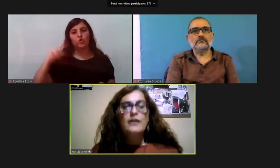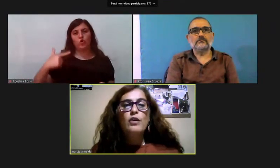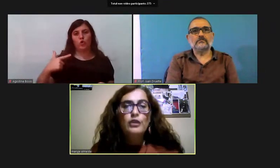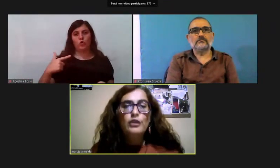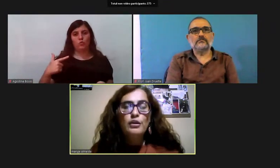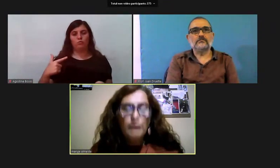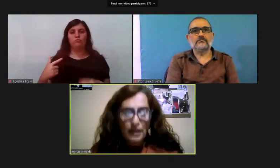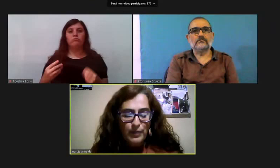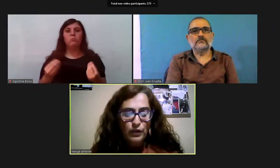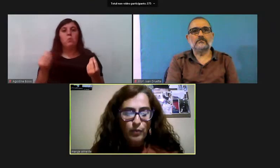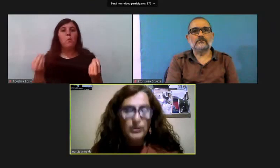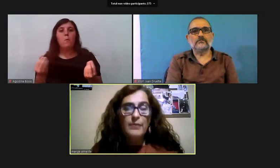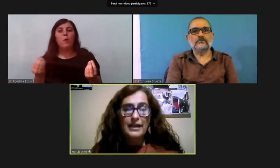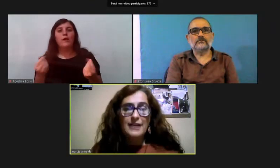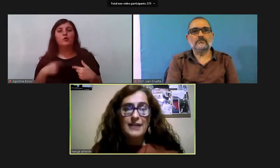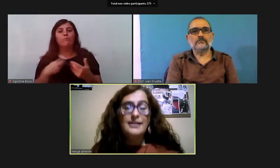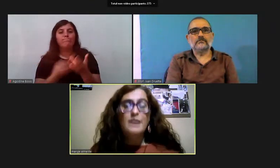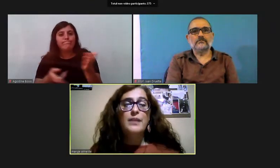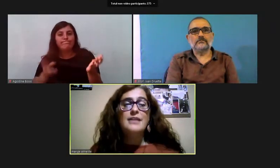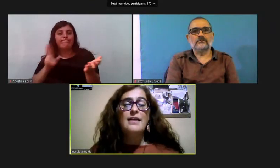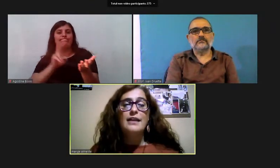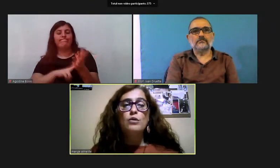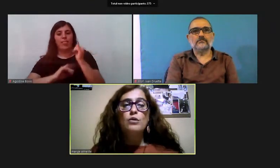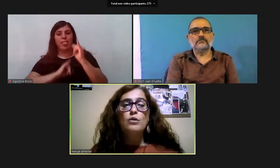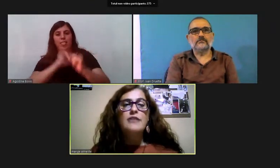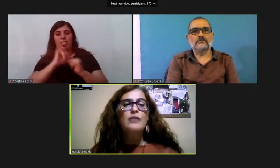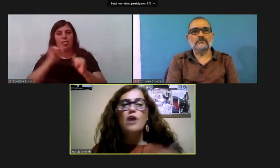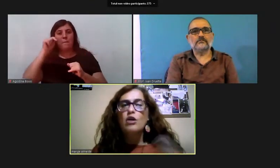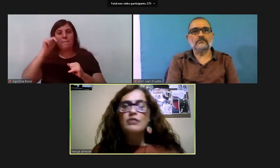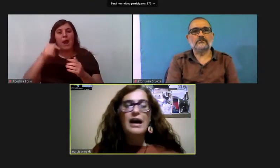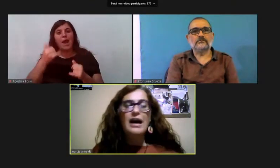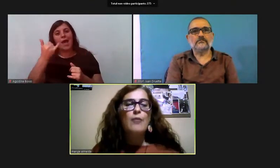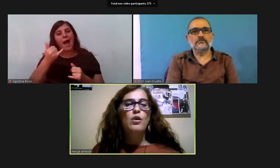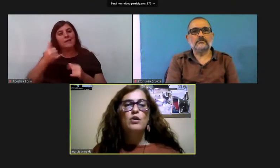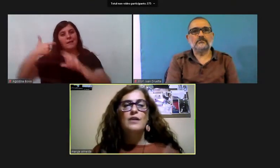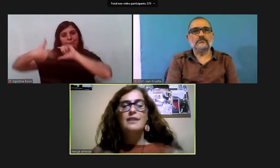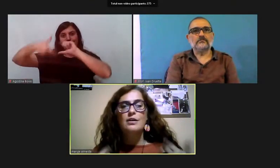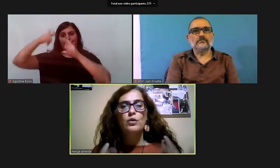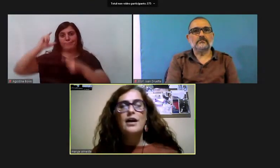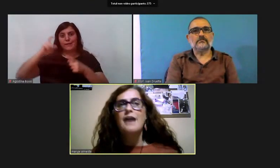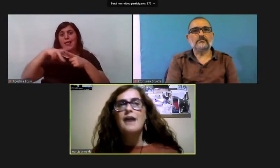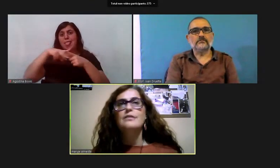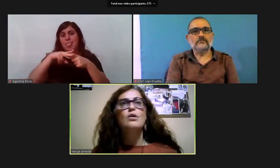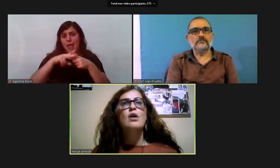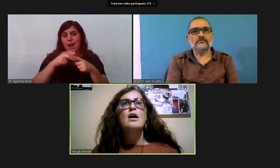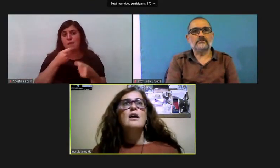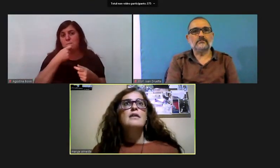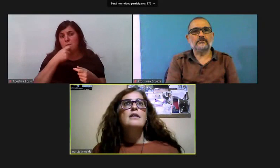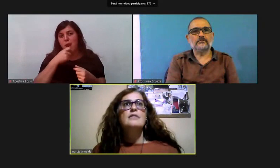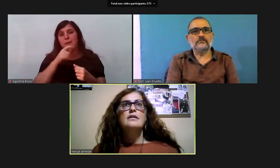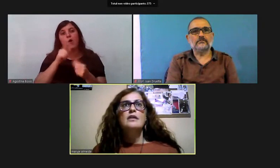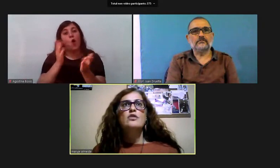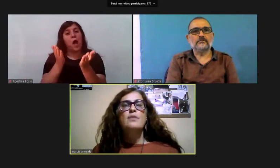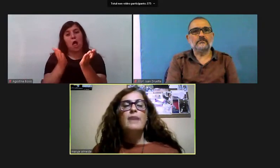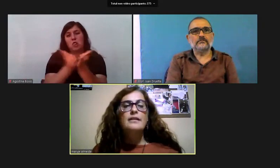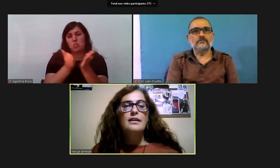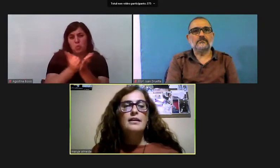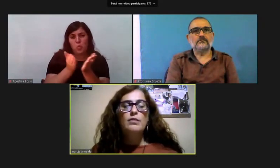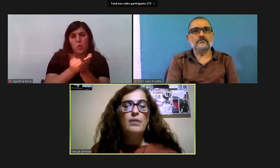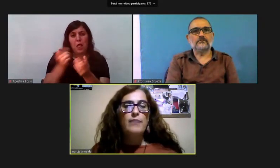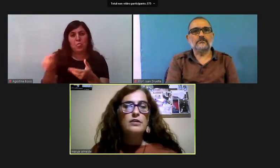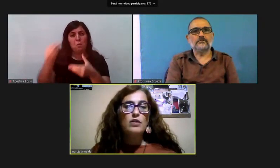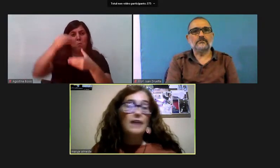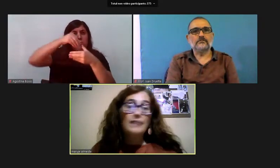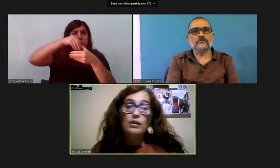¿Por qué digo esto? Repito, porque para que existan experiencias de la TULSA, esto que contamos, los estudiantes estudiando, sintiéndose parte